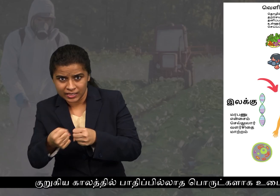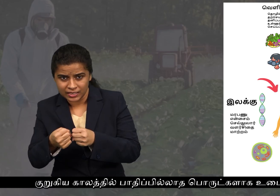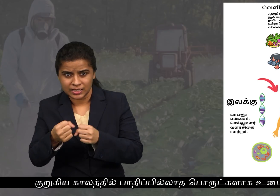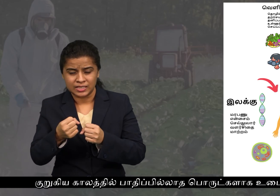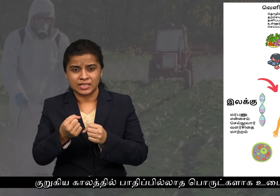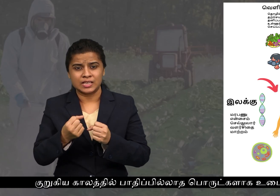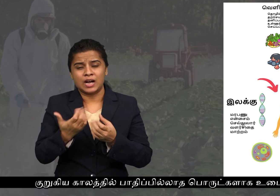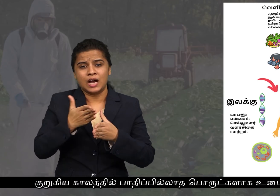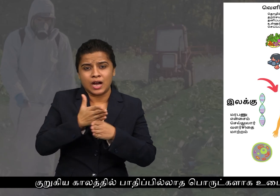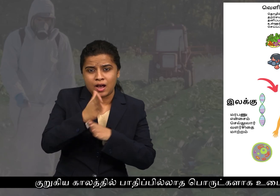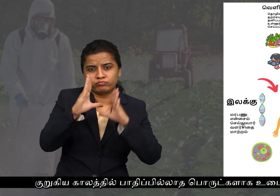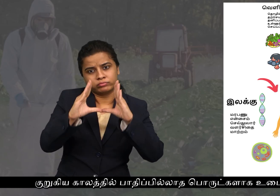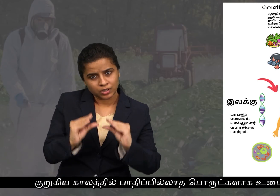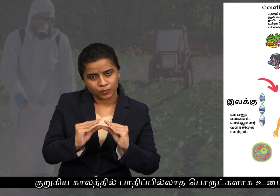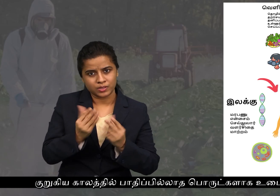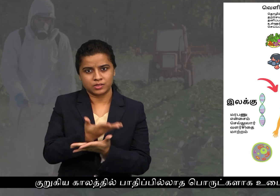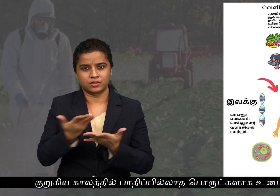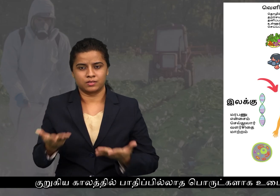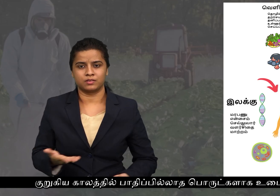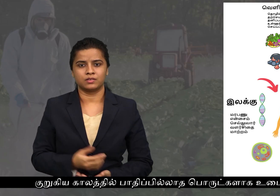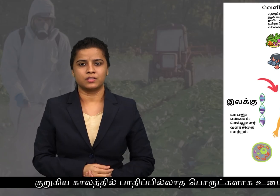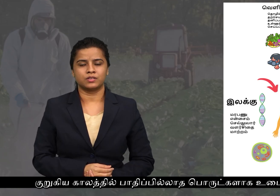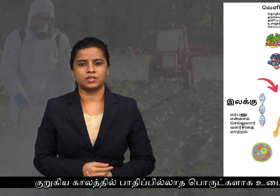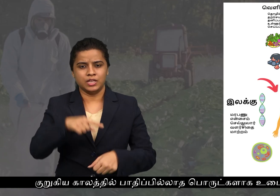காலத்தில் பாதிப்பில்லாத பொருட்களாக உடைந்து விடுகின்றன.